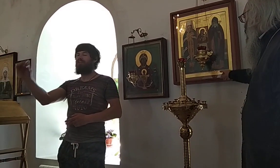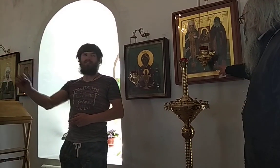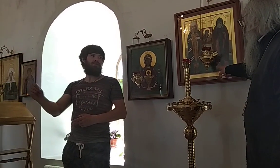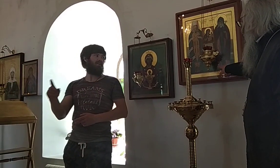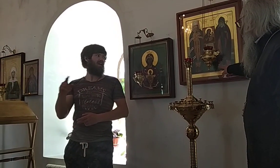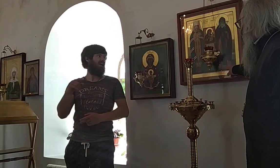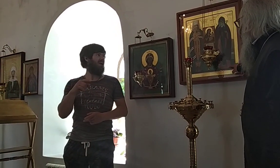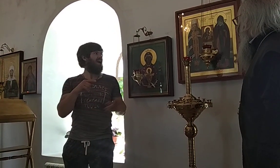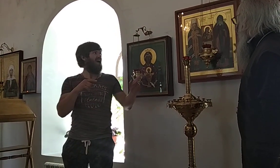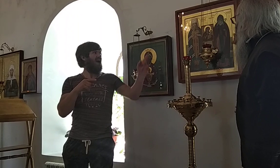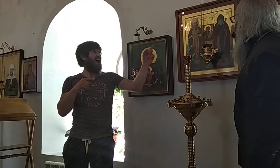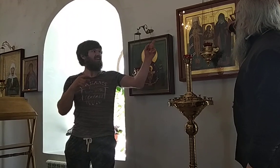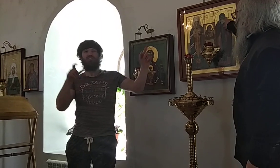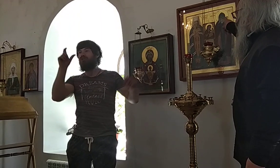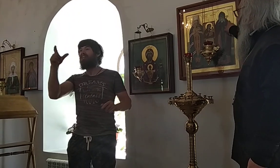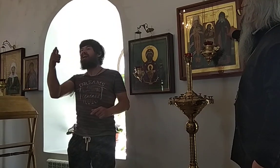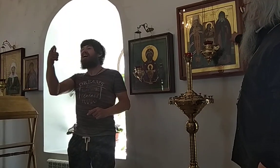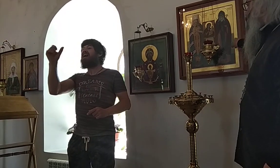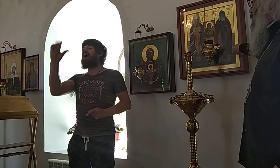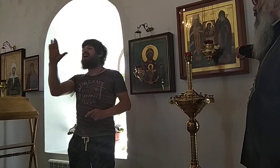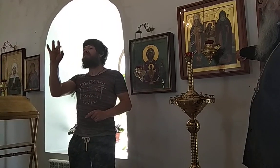А это как раз Гавриил Семизерный.